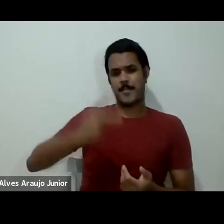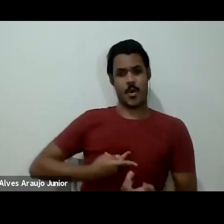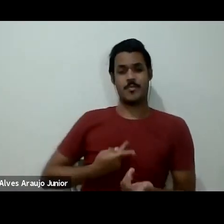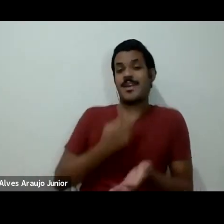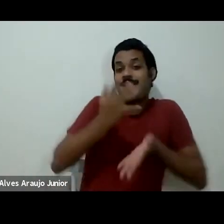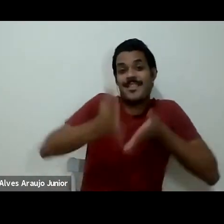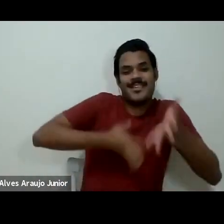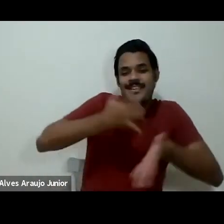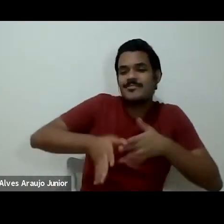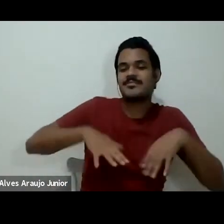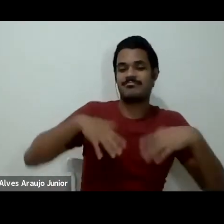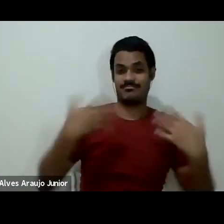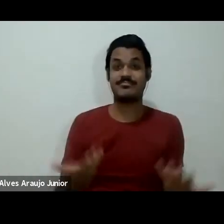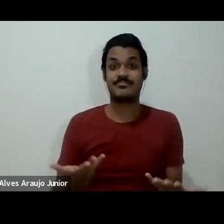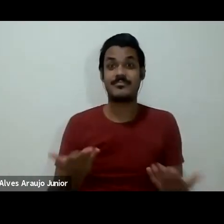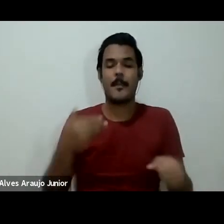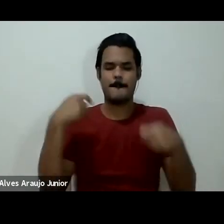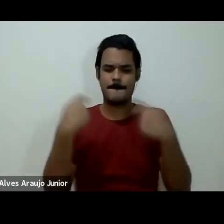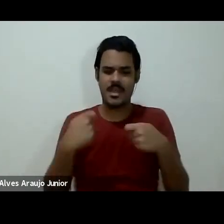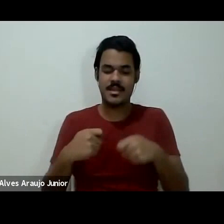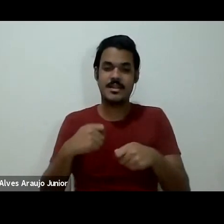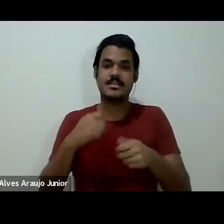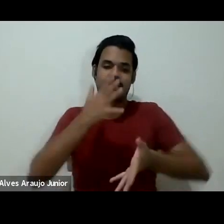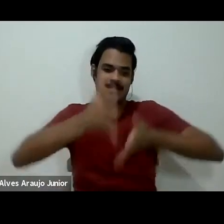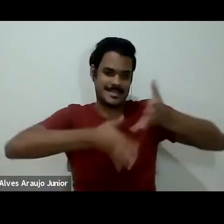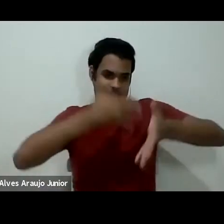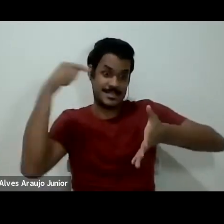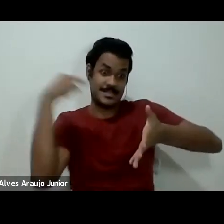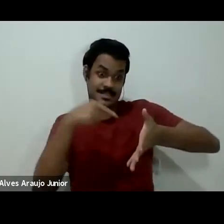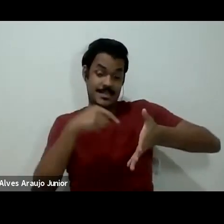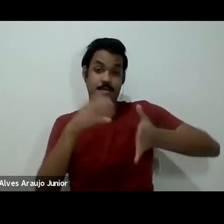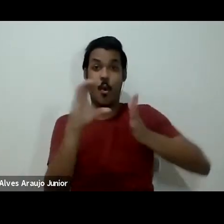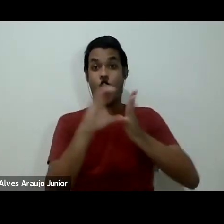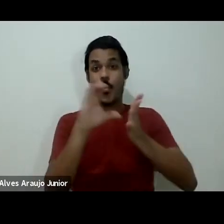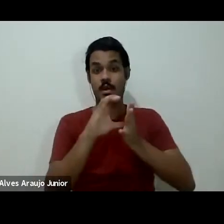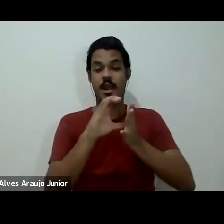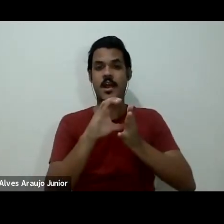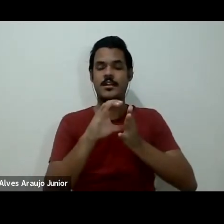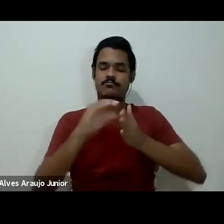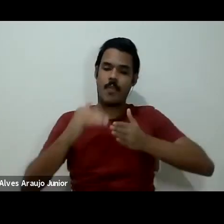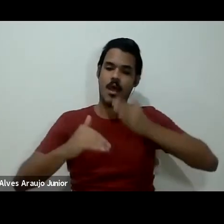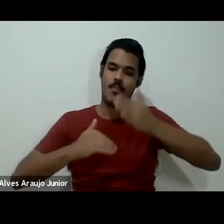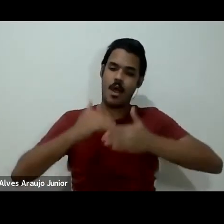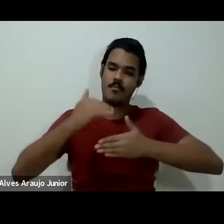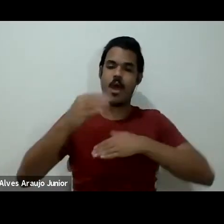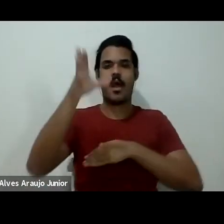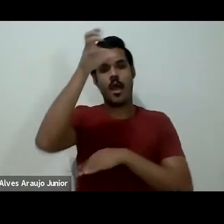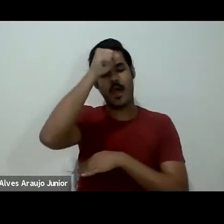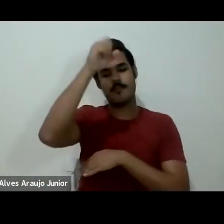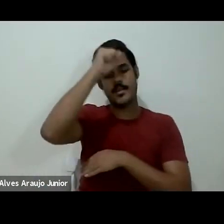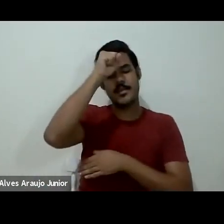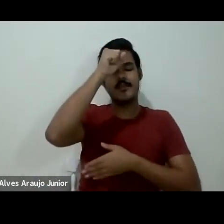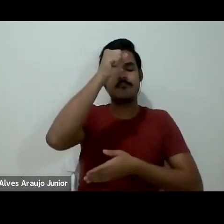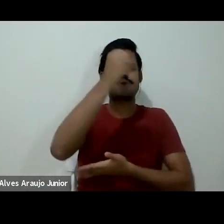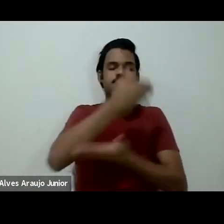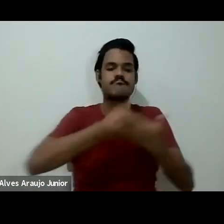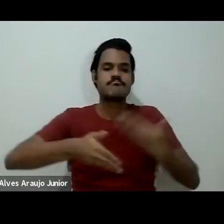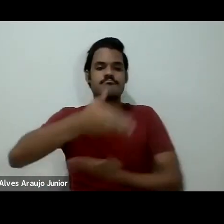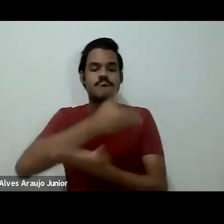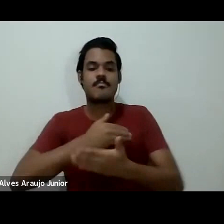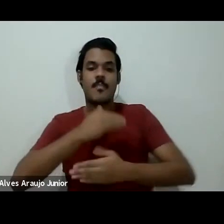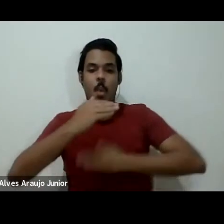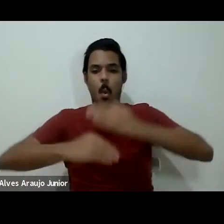de sinais. Então, é através da Libras que as comunidades surdas elas vão aprender, vão interagir, vão